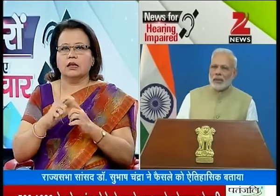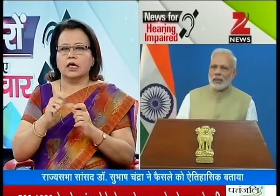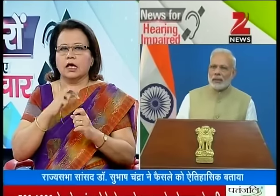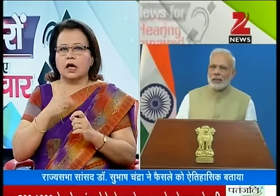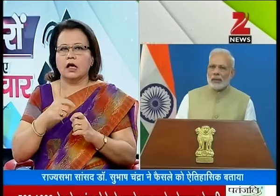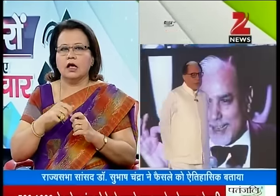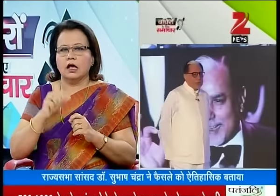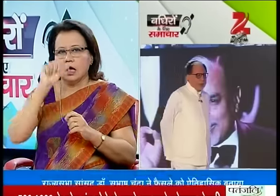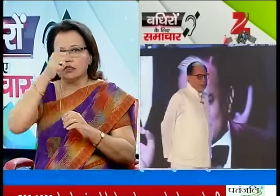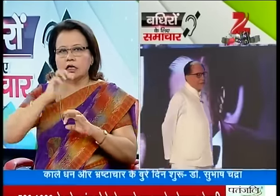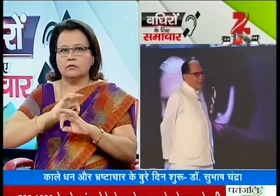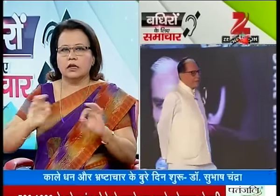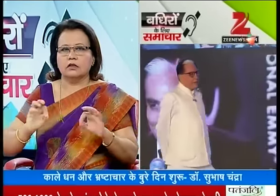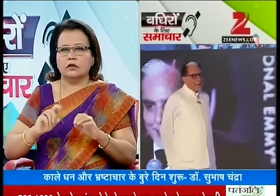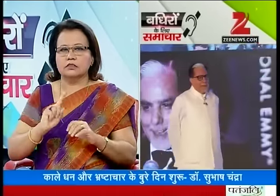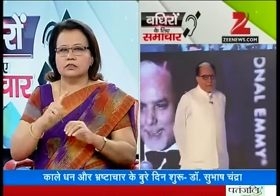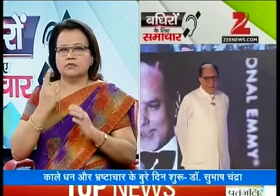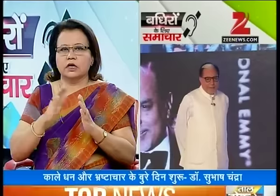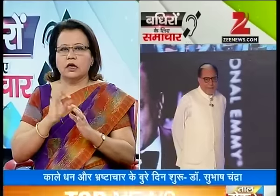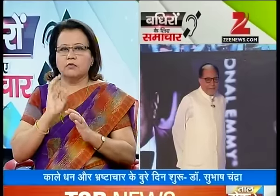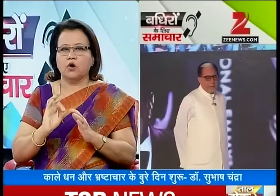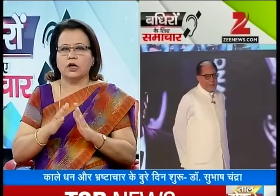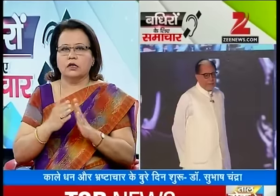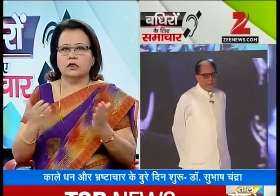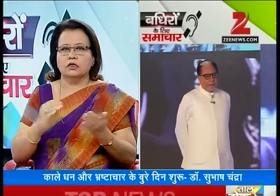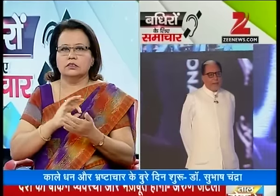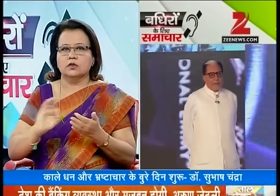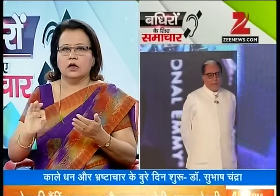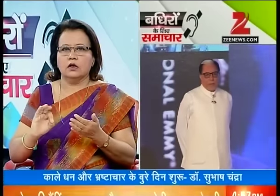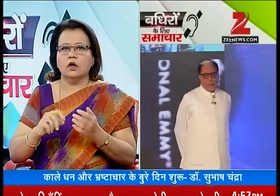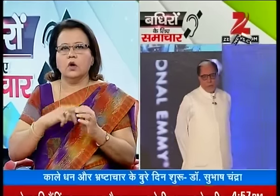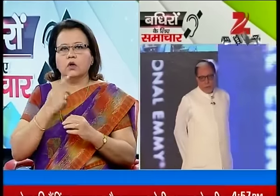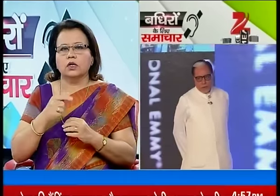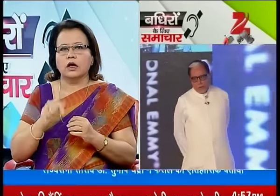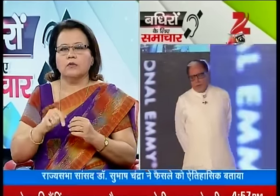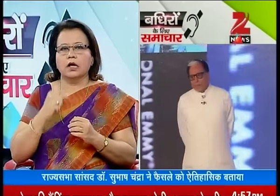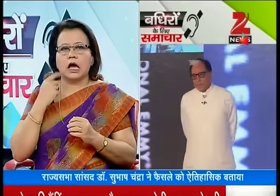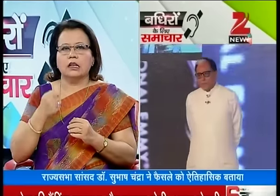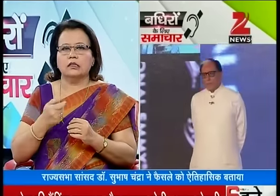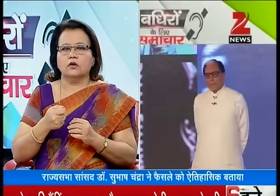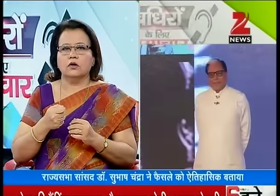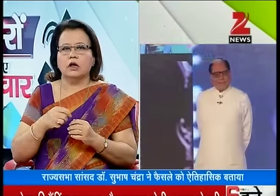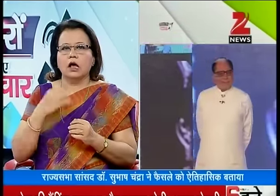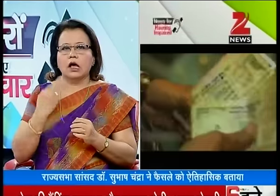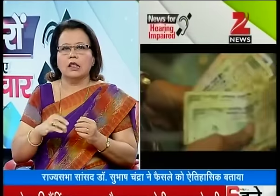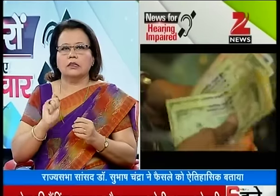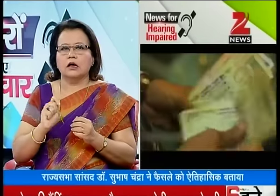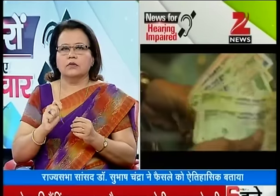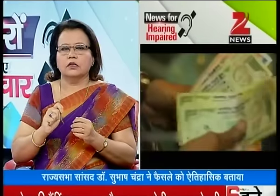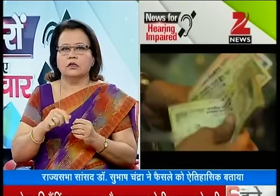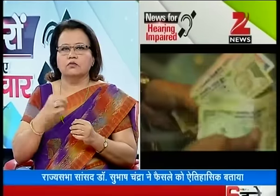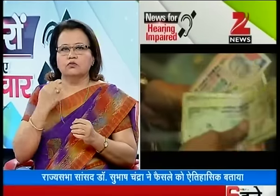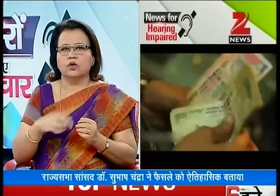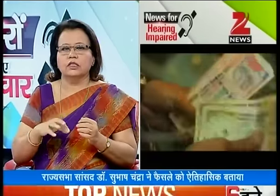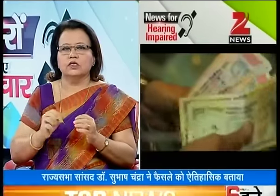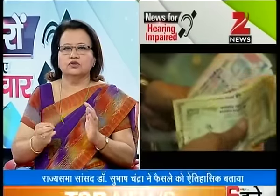चंद्रा ने कहा कि ये आजाद भारत का सबसे बड़ा आर्थिक सुधार है। उन्होंने कहा कि अब काले धन और भ्रष्टाचार